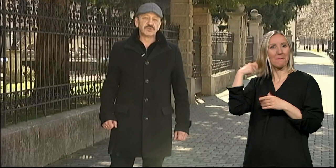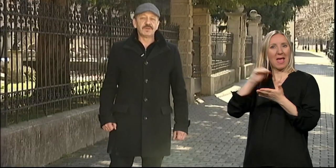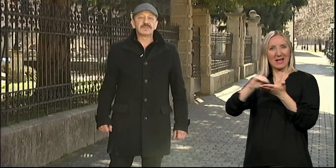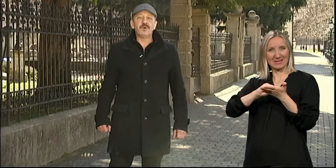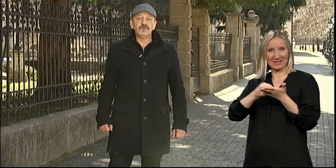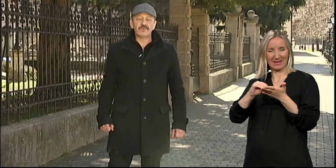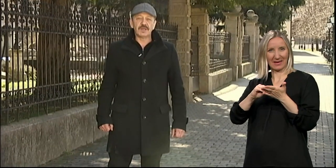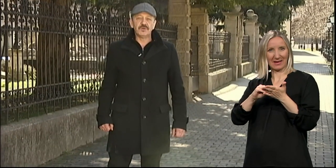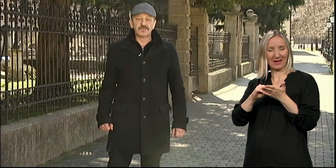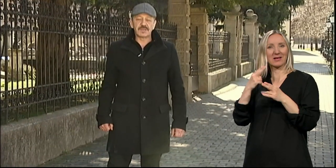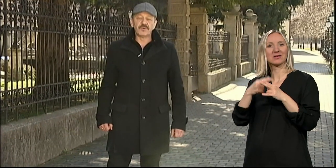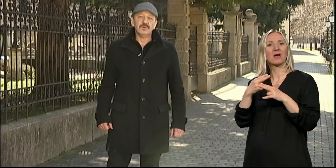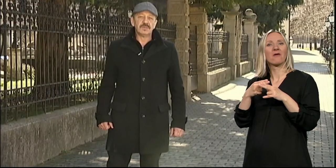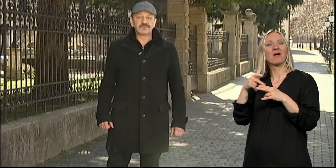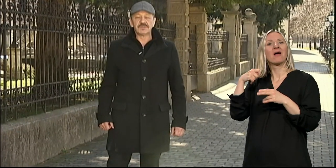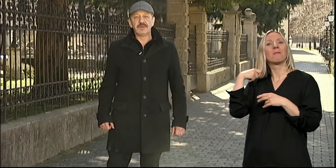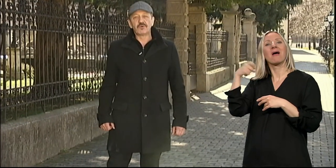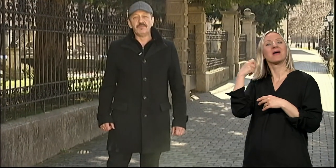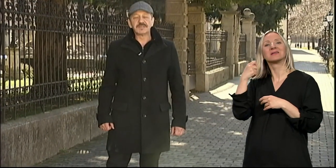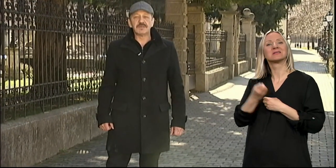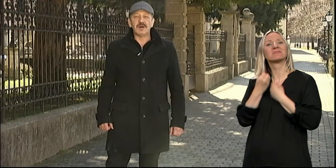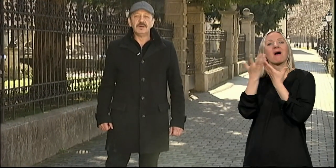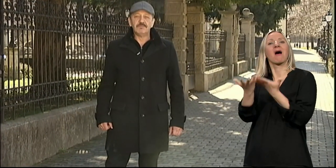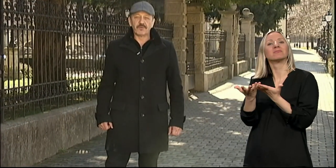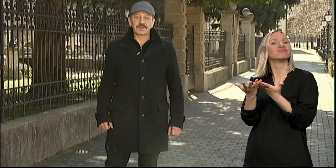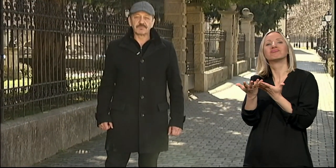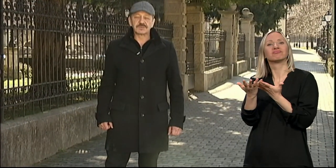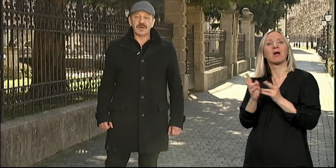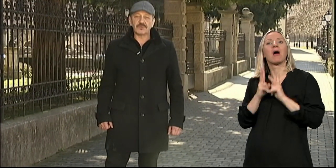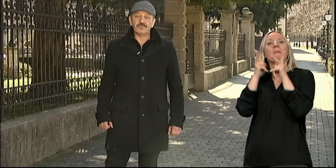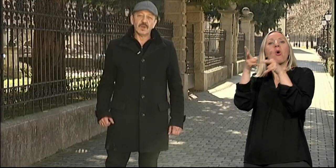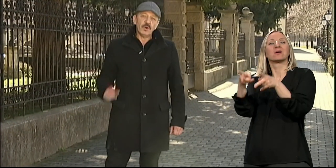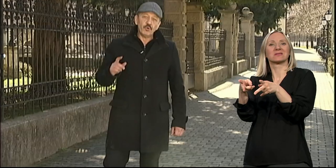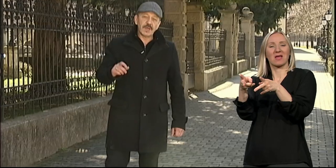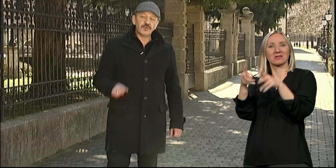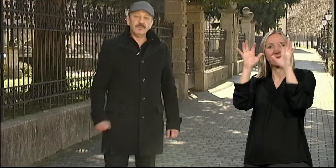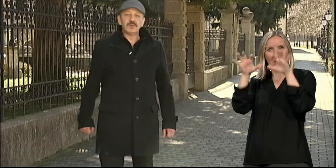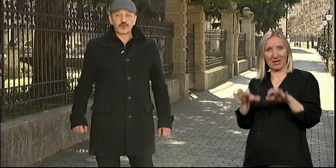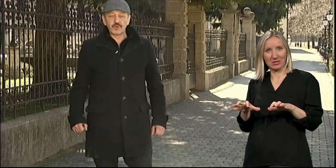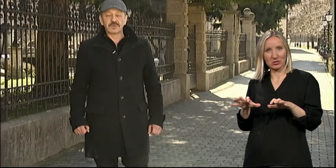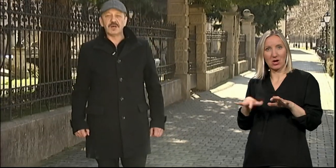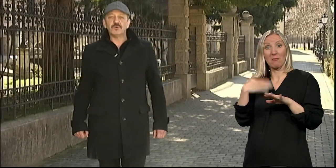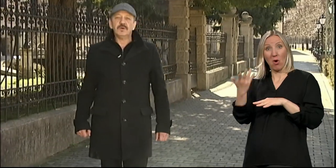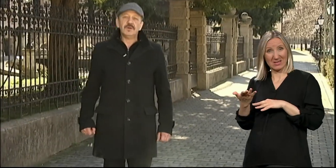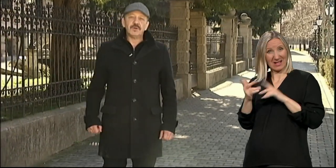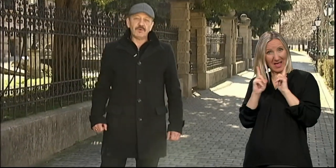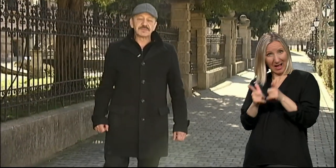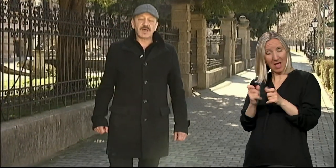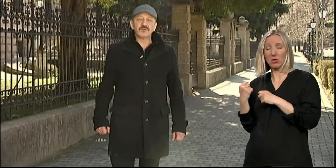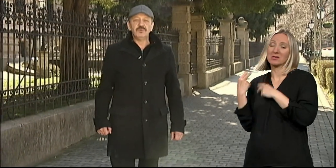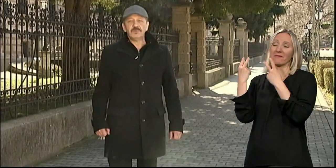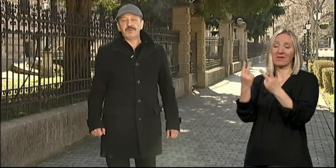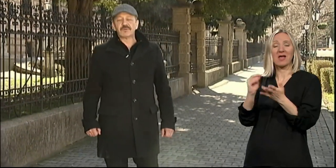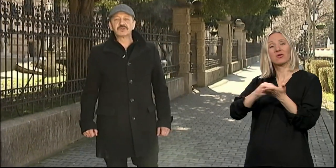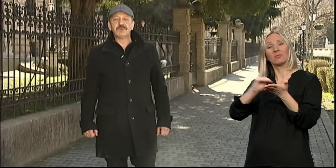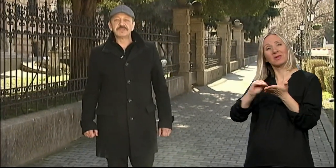godina Zubac se ponovo vratio Mostaru svojom zbirkom pesama Povratak Mostaru. U jednom drugom gradu, Novom